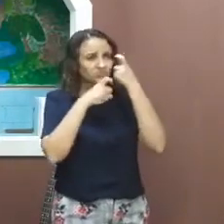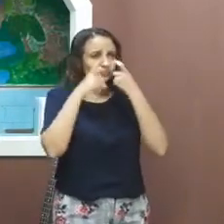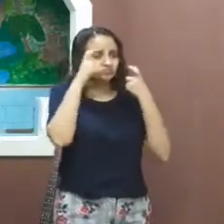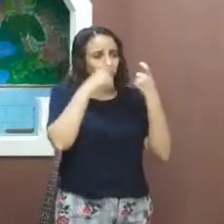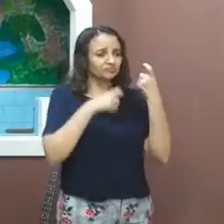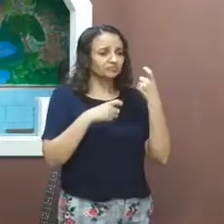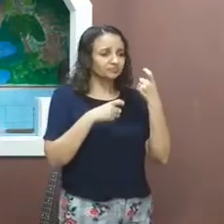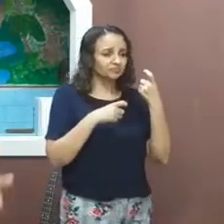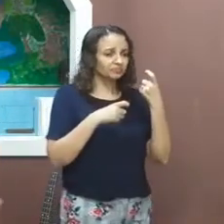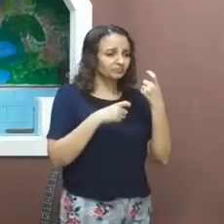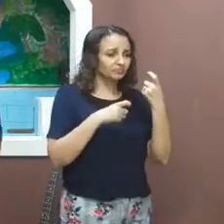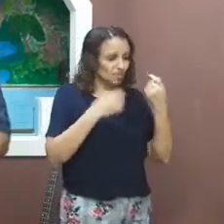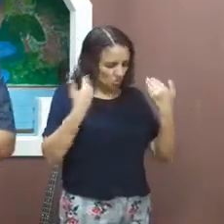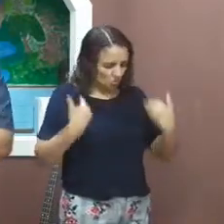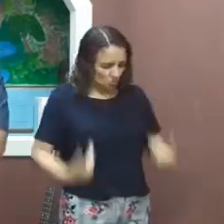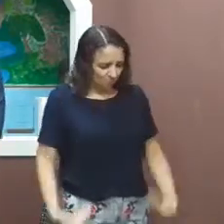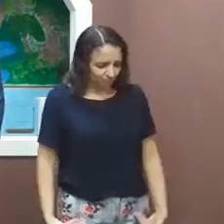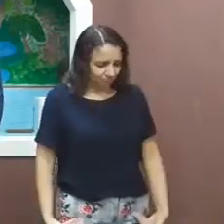Ou seja, com a aparência.